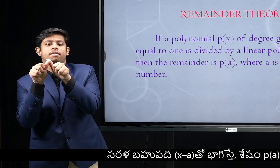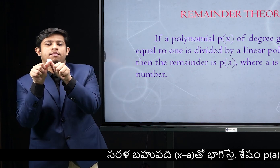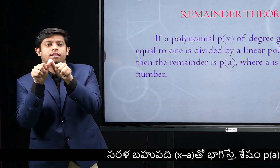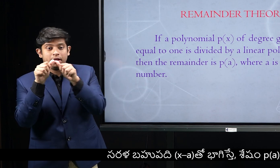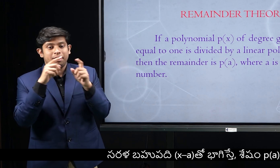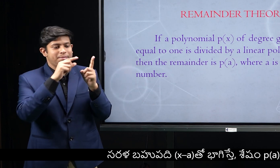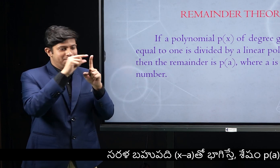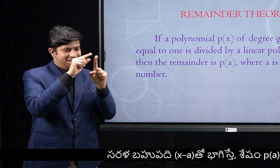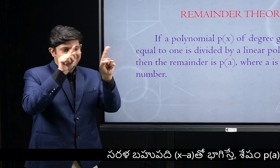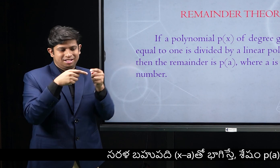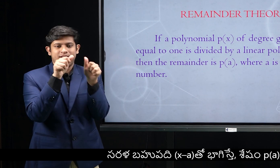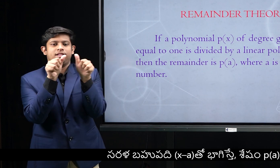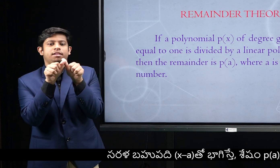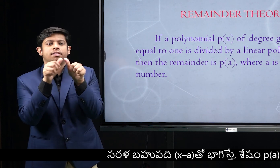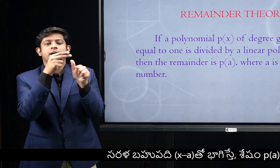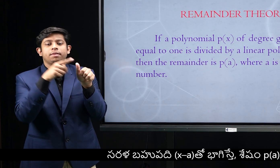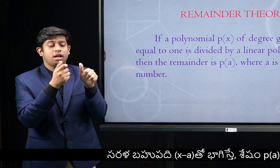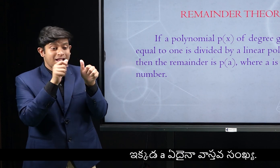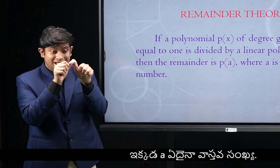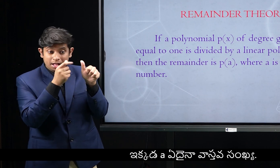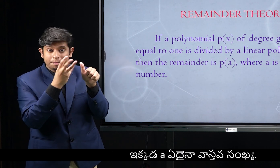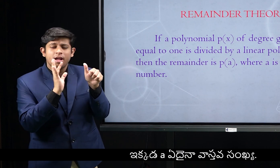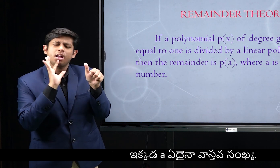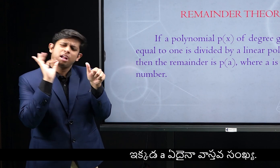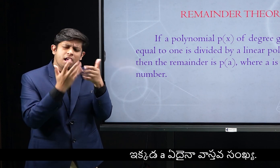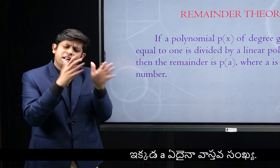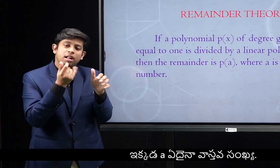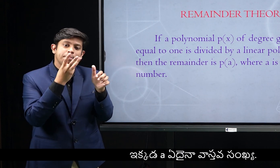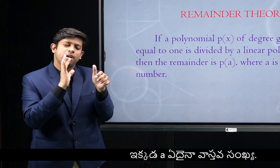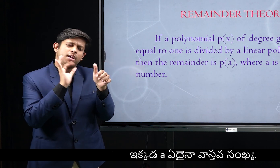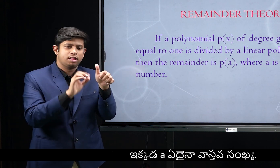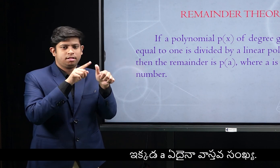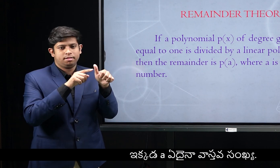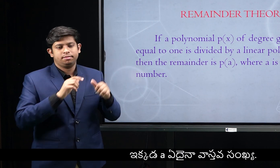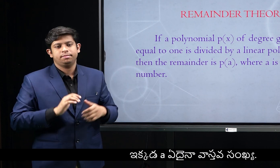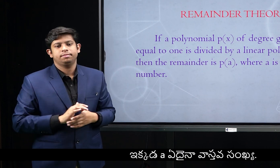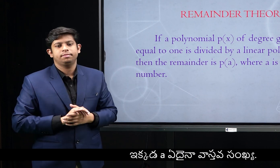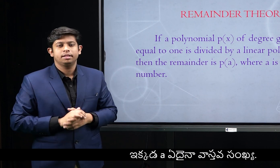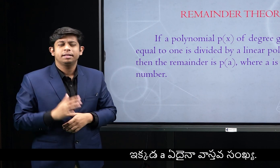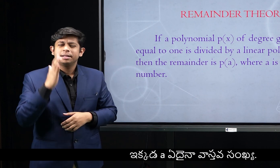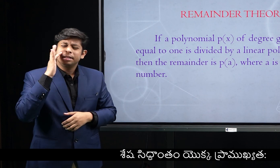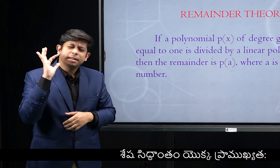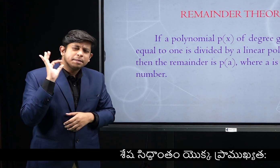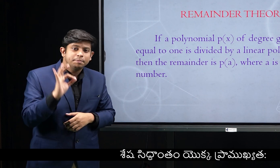భాగిస్తే శేషం p × a. ఇక్కడ a ఏదైనా వాస్తవ సంఖ్య. శేష